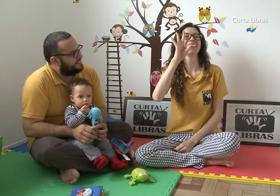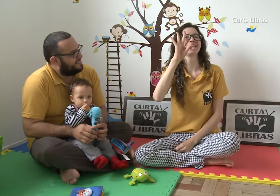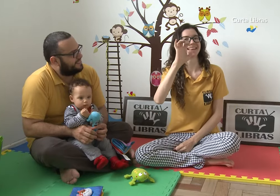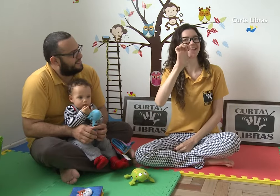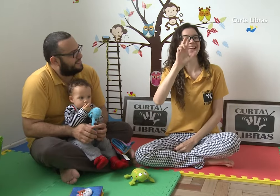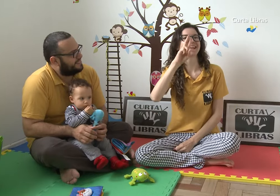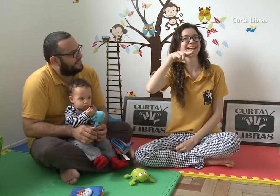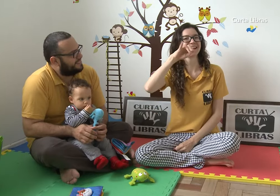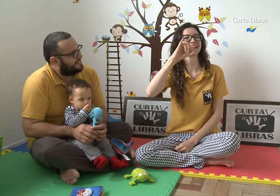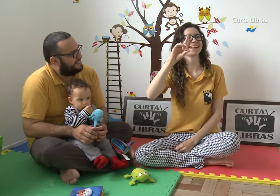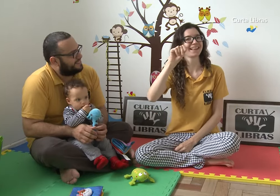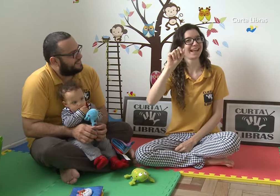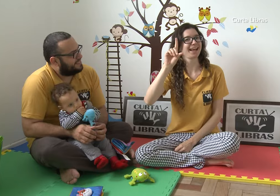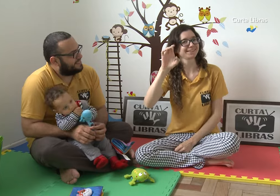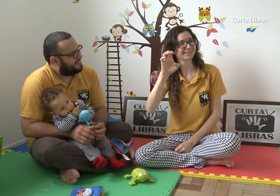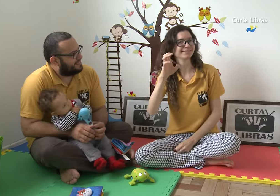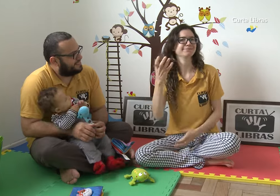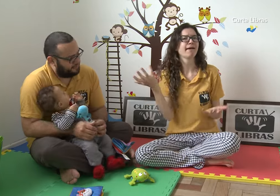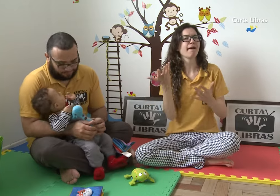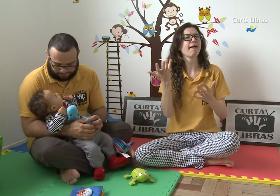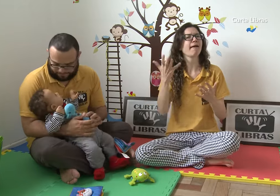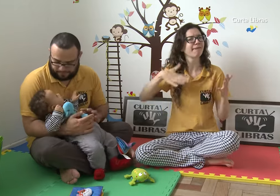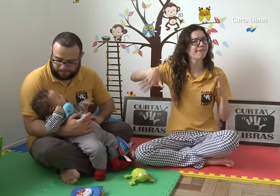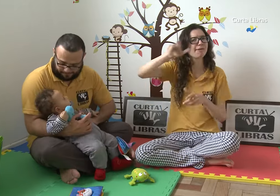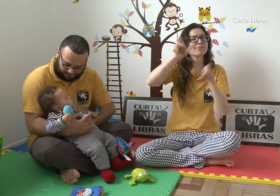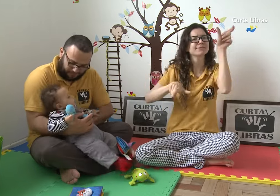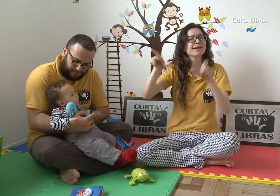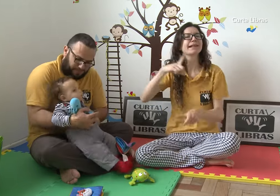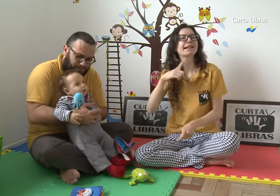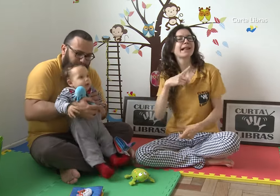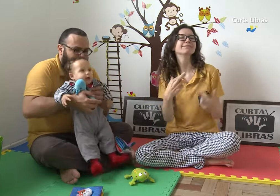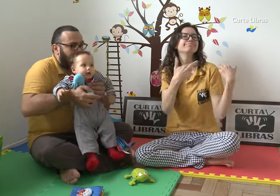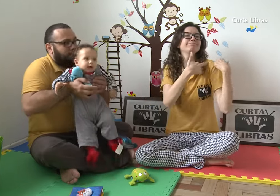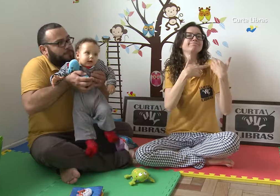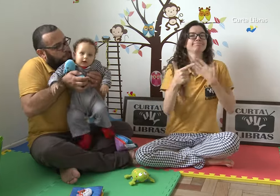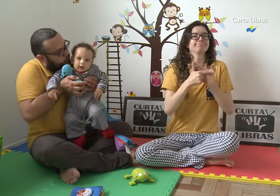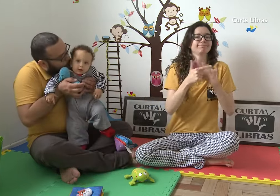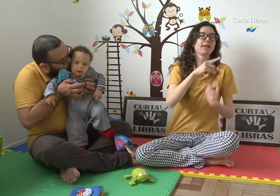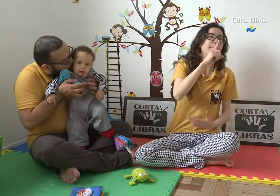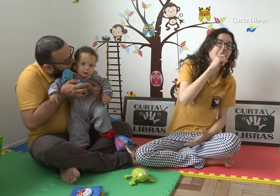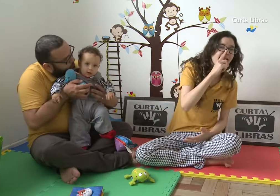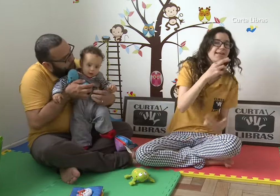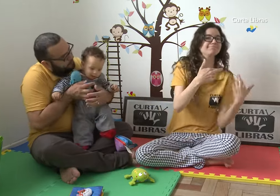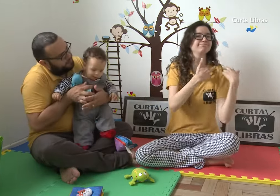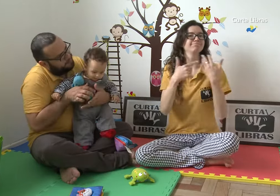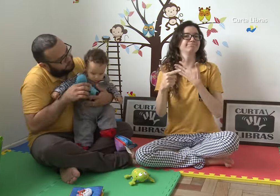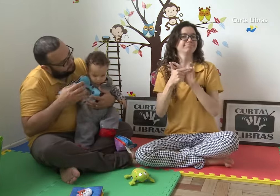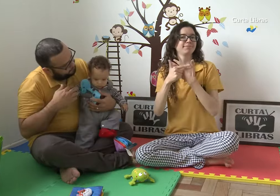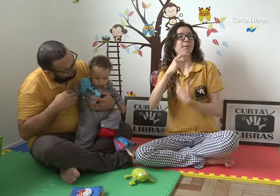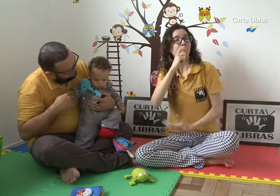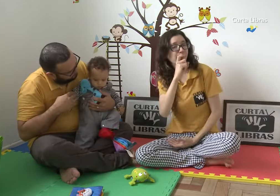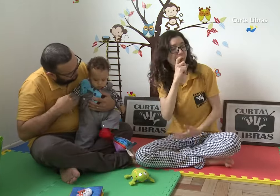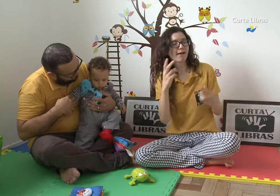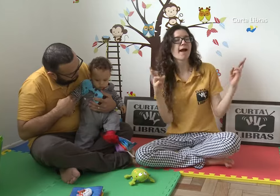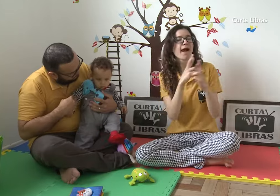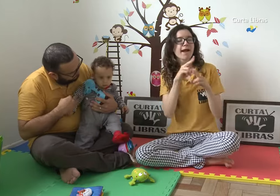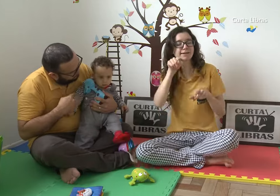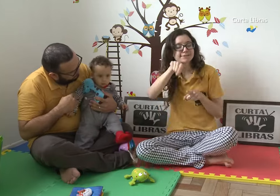assunto é a maternidade. E também vamos ver como se dá o papel materno e o papel paterno